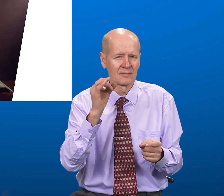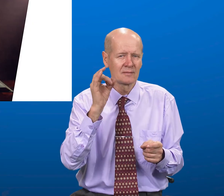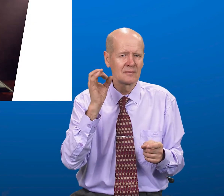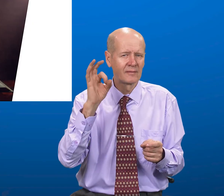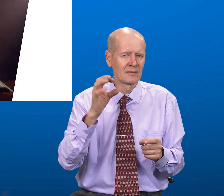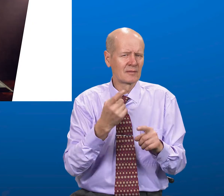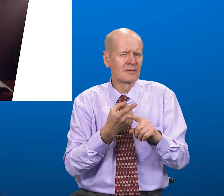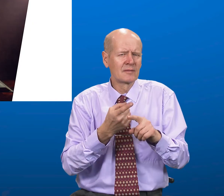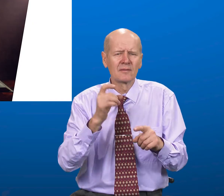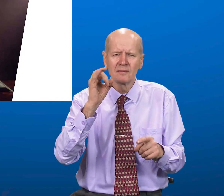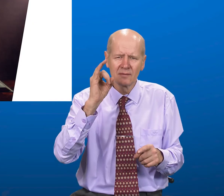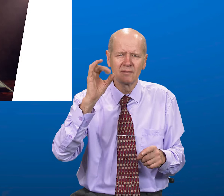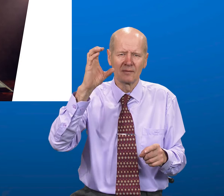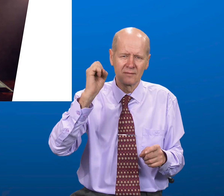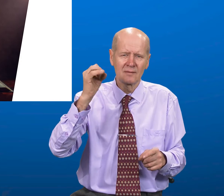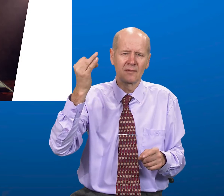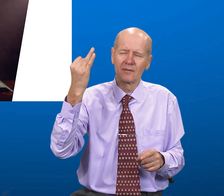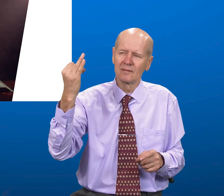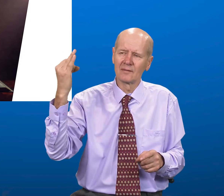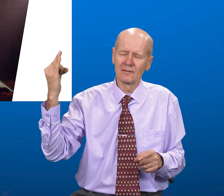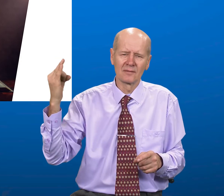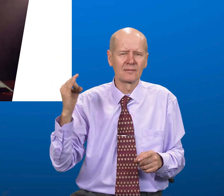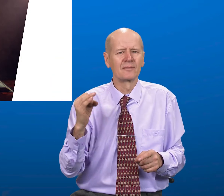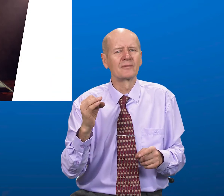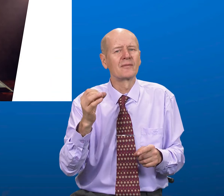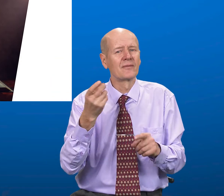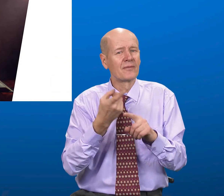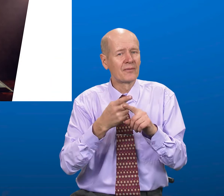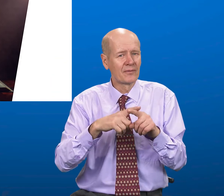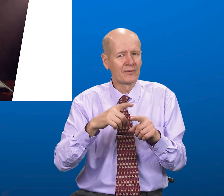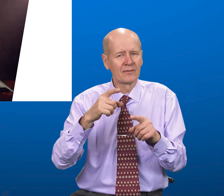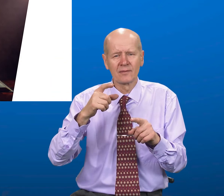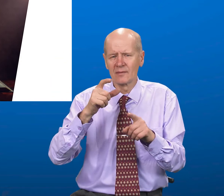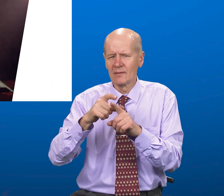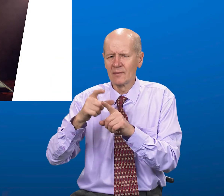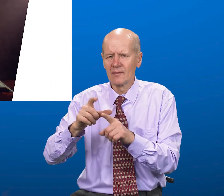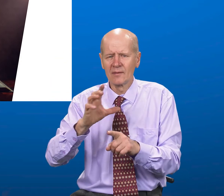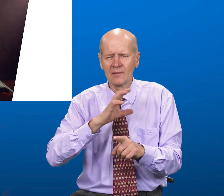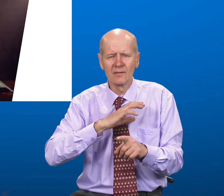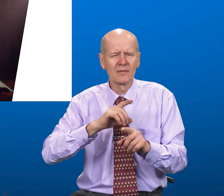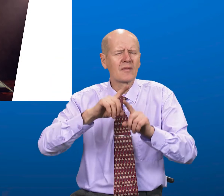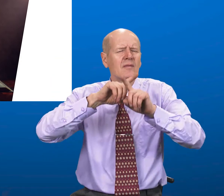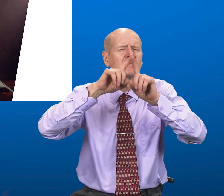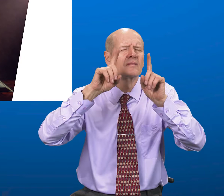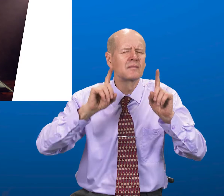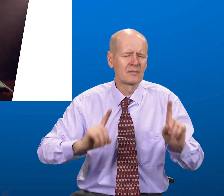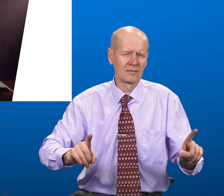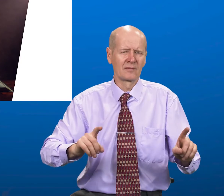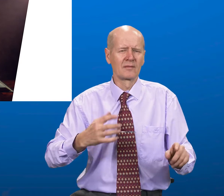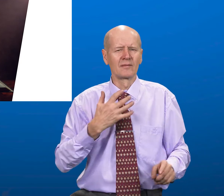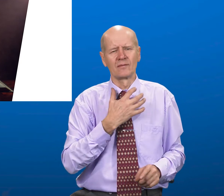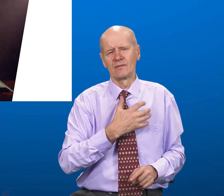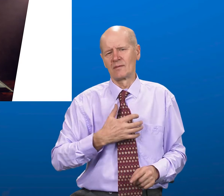Почему во времена Исаии эти слова были особенно значимы в преддверии пленения народа, а также в